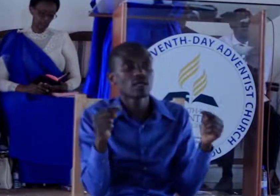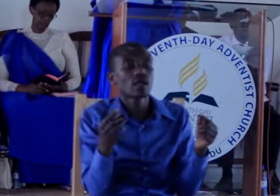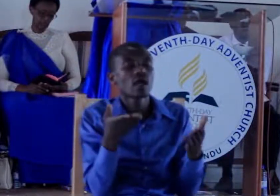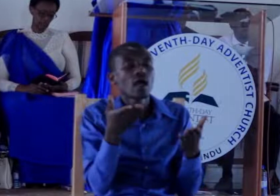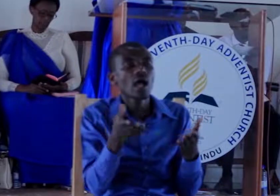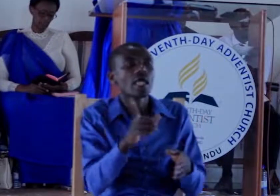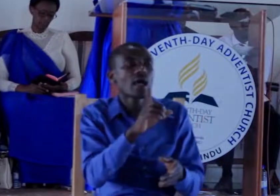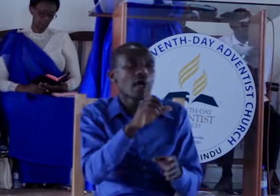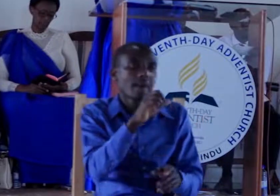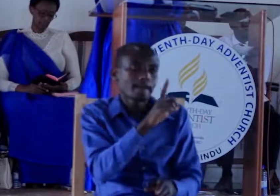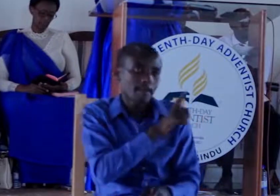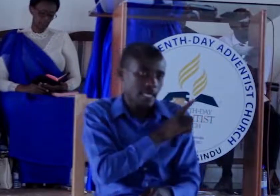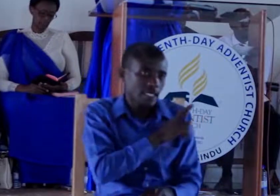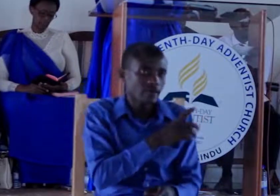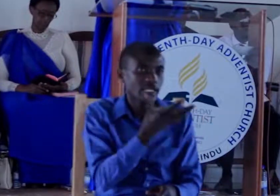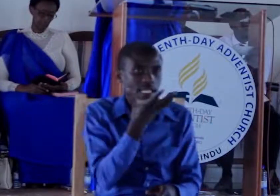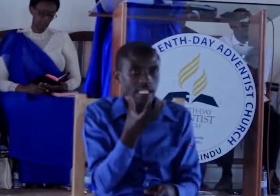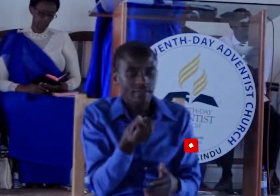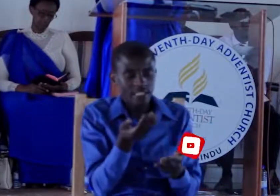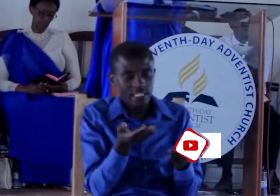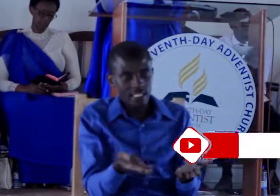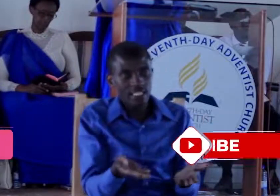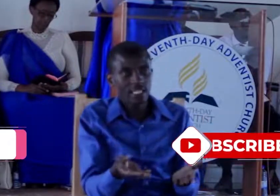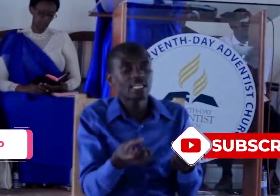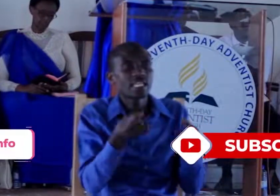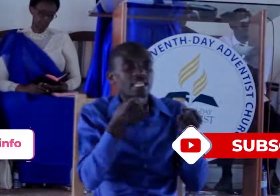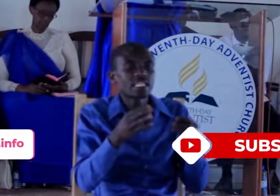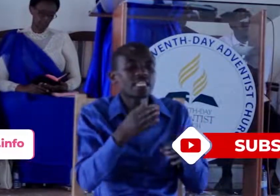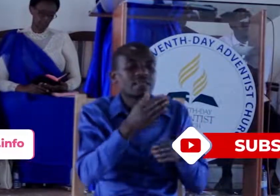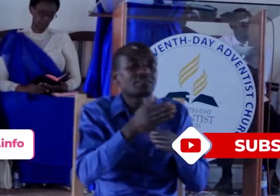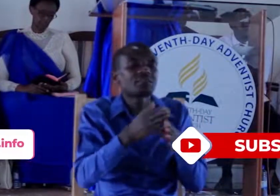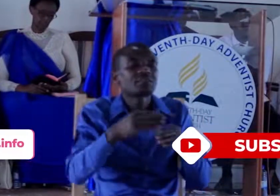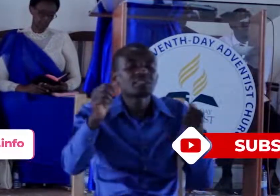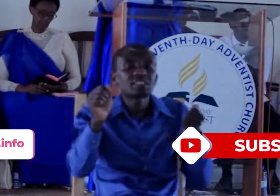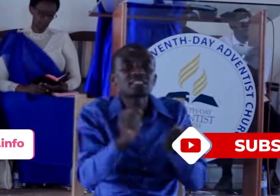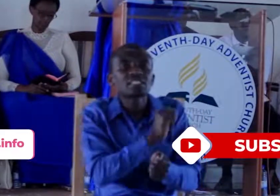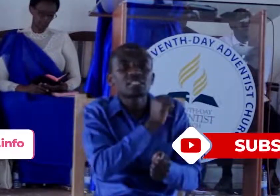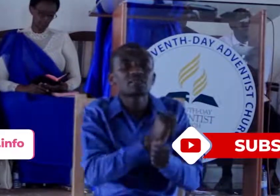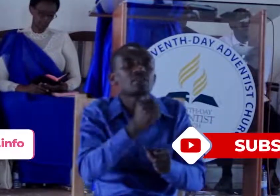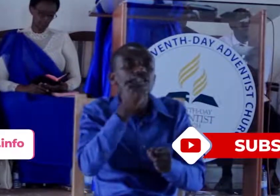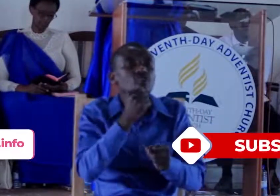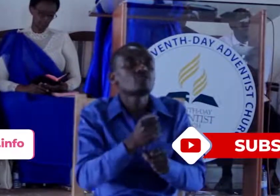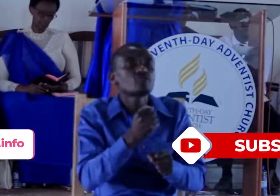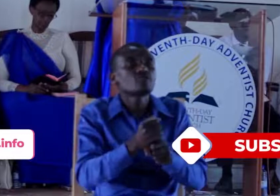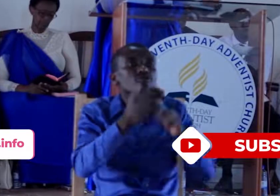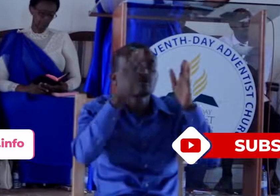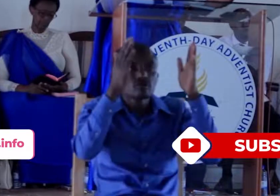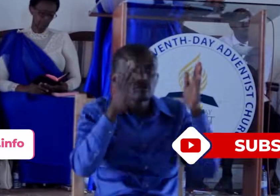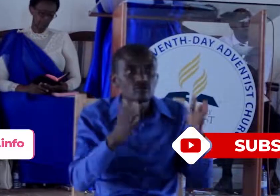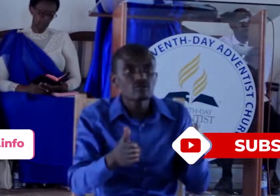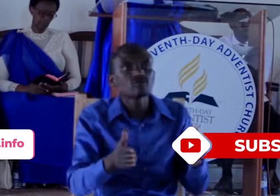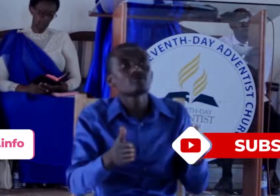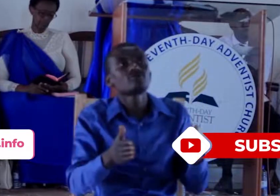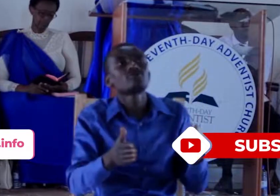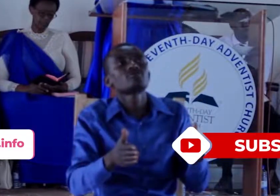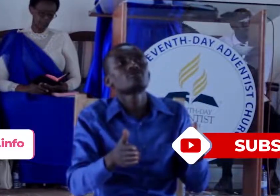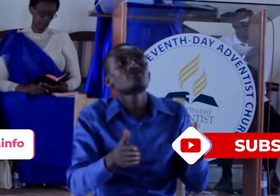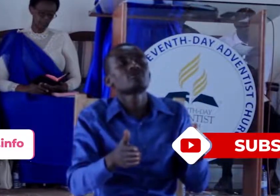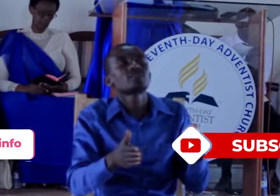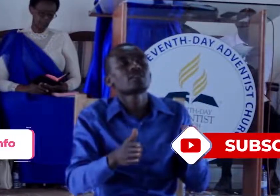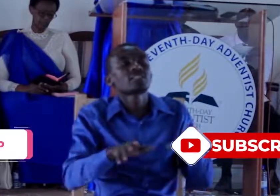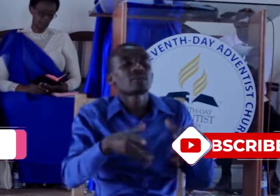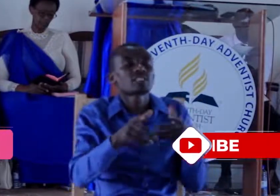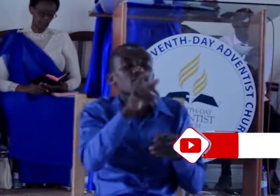ngaha rwose yihuse niba imfatiro zishenywe mukiranutsi ko mutavuga yagenza